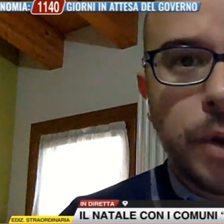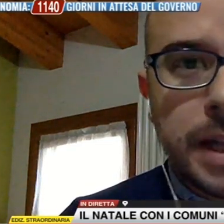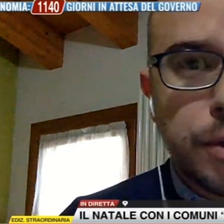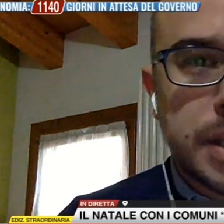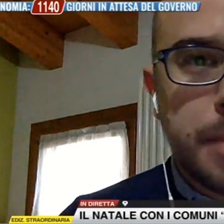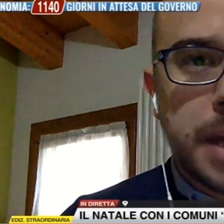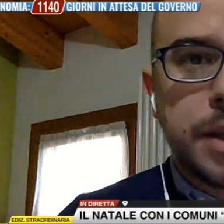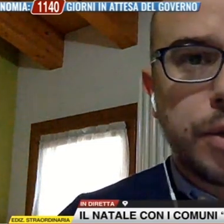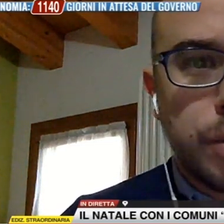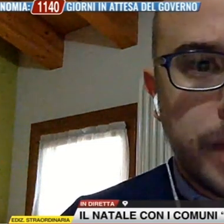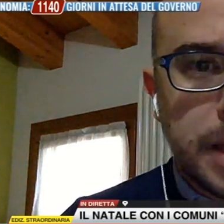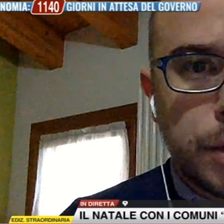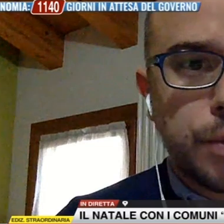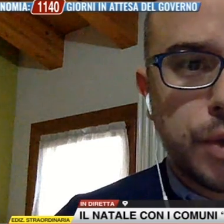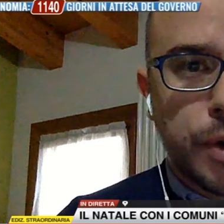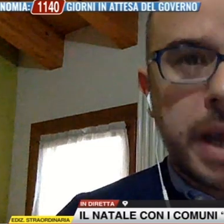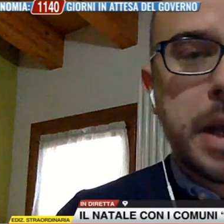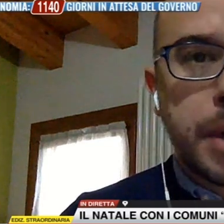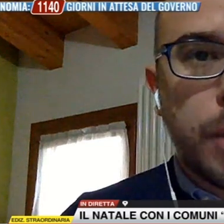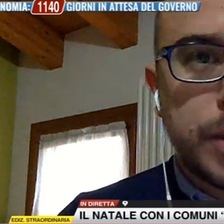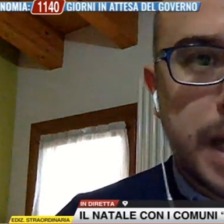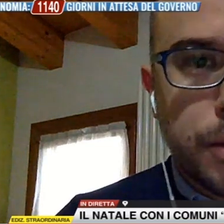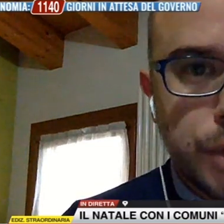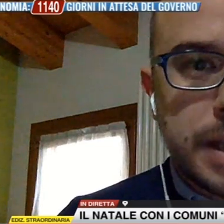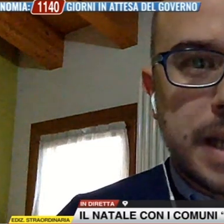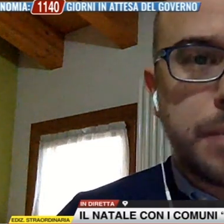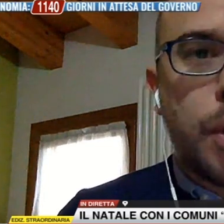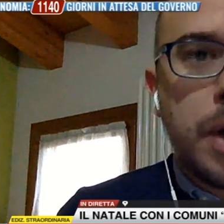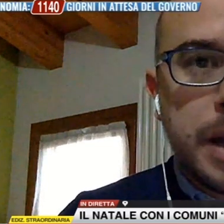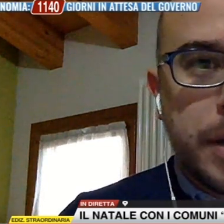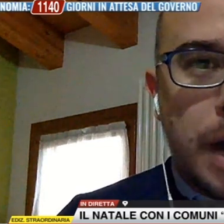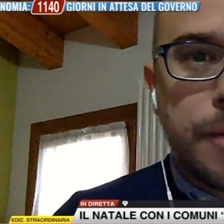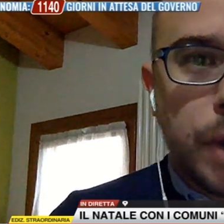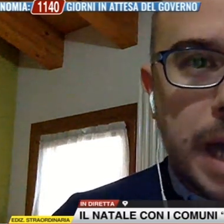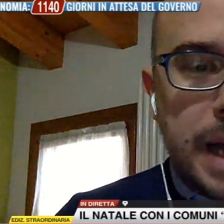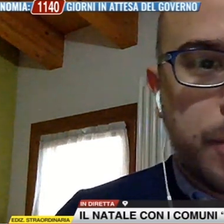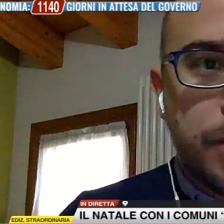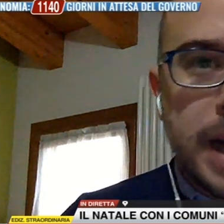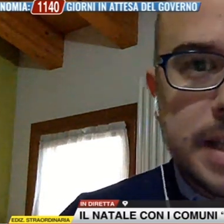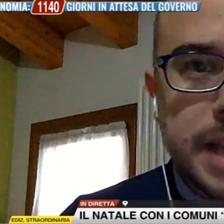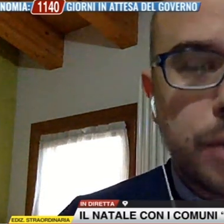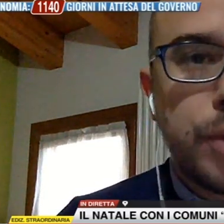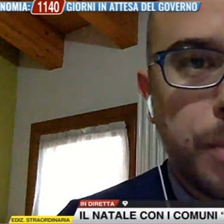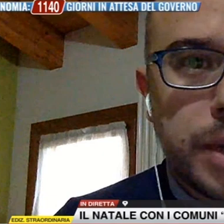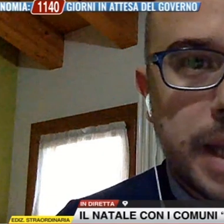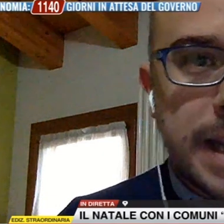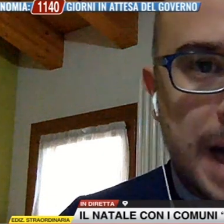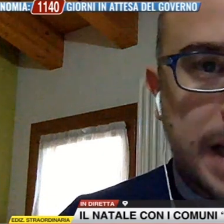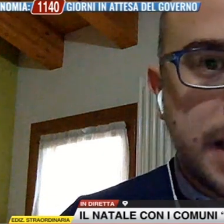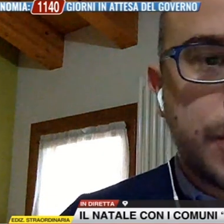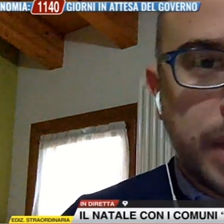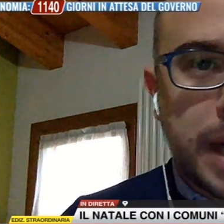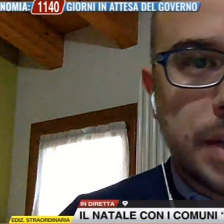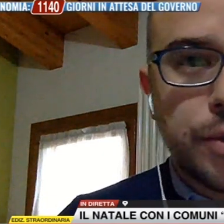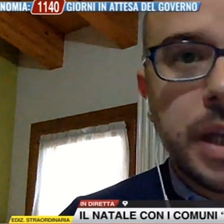che volendo ci sarebbe l'articolo 120 della Costituzione per cui lo Stato centrale si può avocare, può arrogare a sé tutti i poteri anche